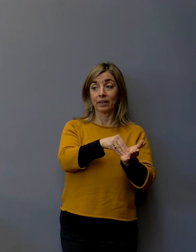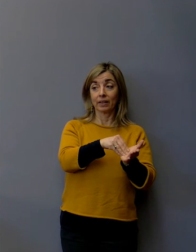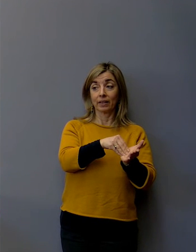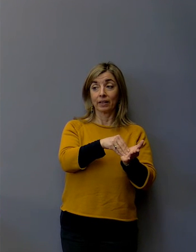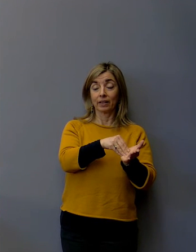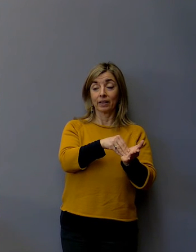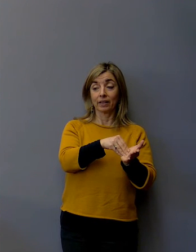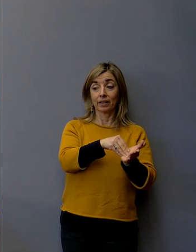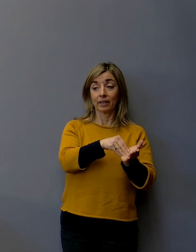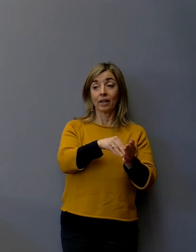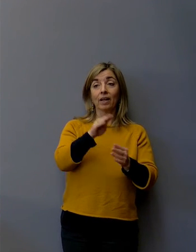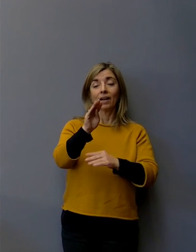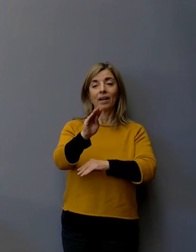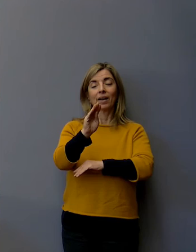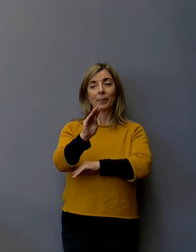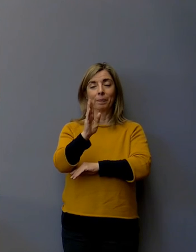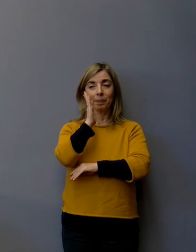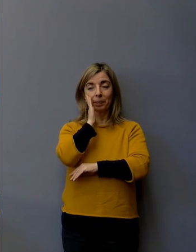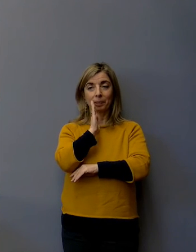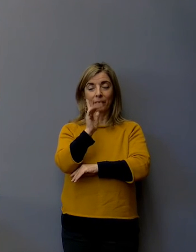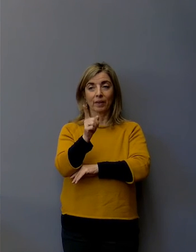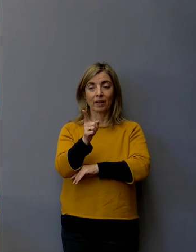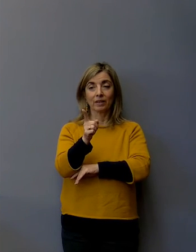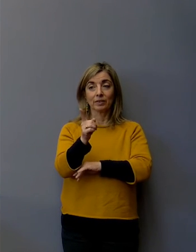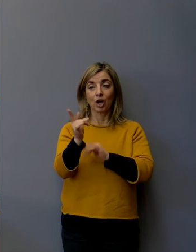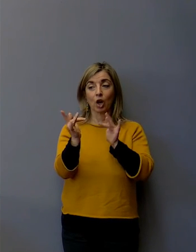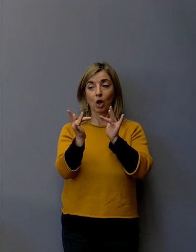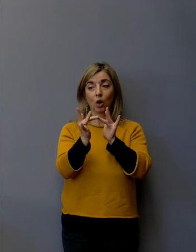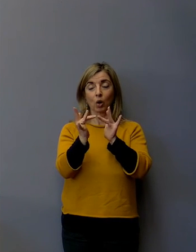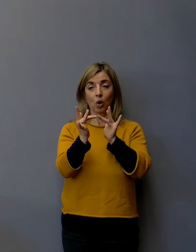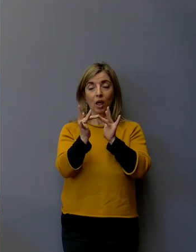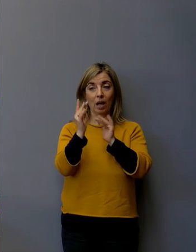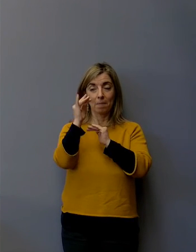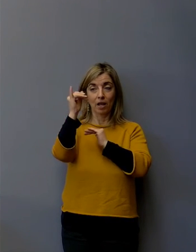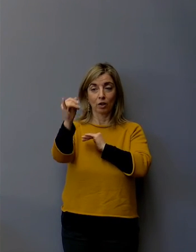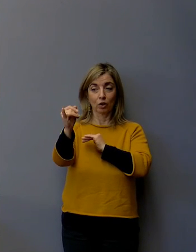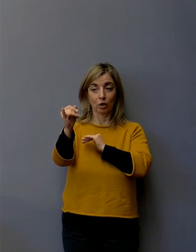chiedo che il collegamento è in essere da remoto